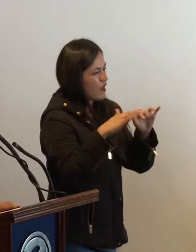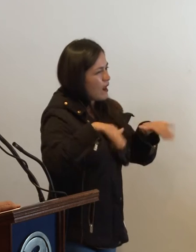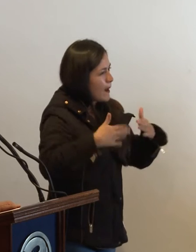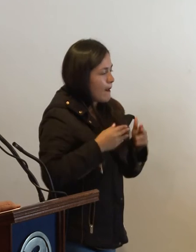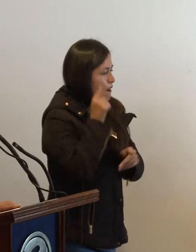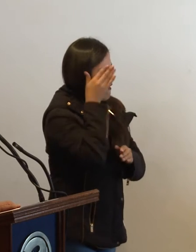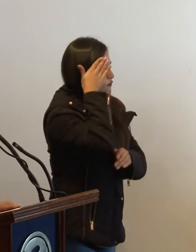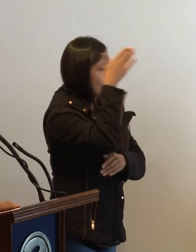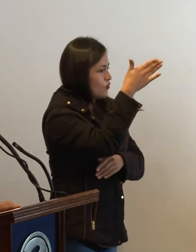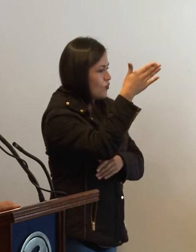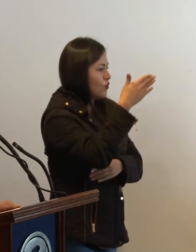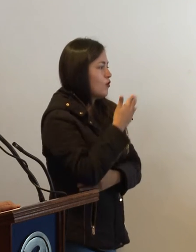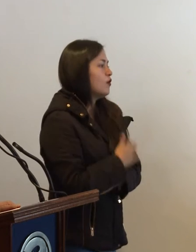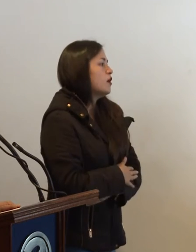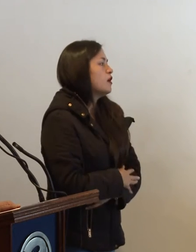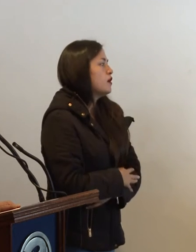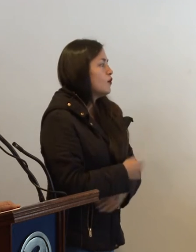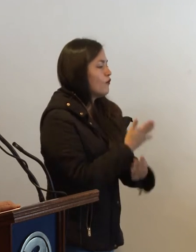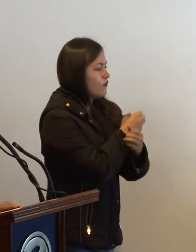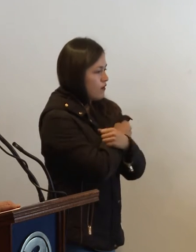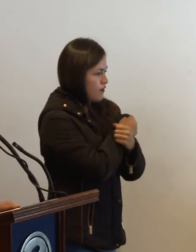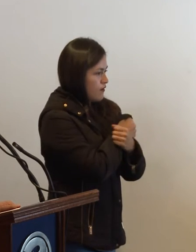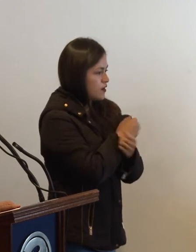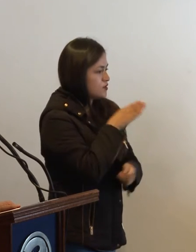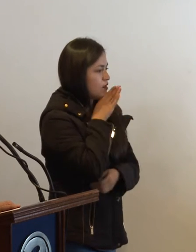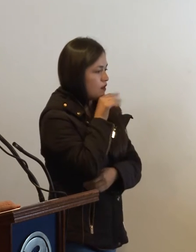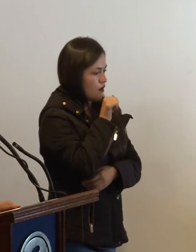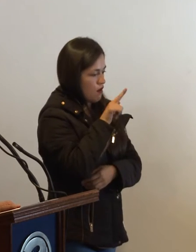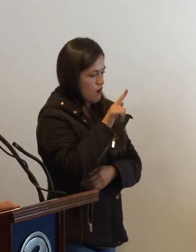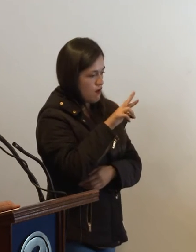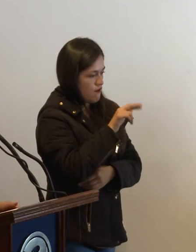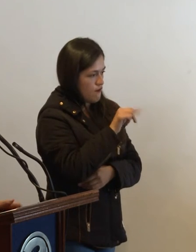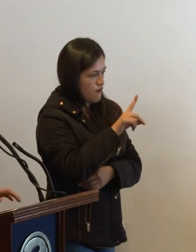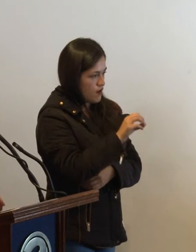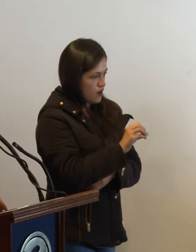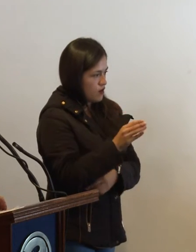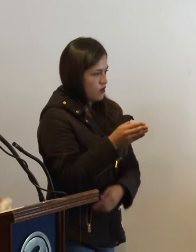injusticia. Un fraterno y esperanzador abrazo, Alfredo Manuel Guiso.